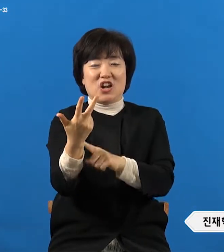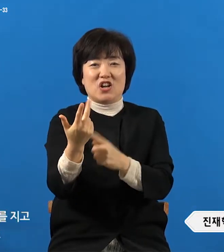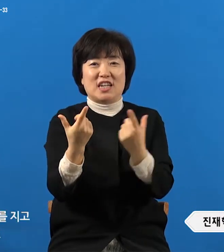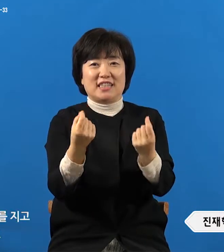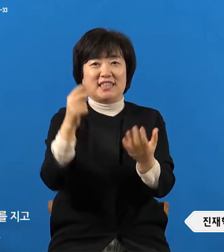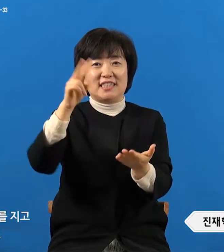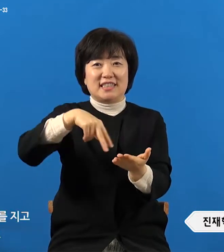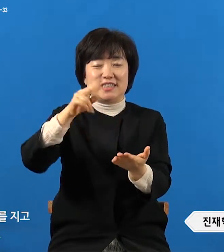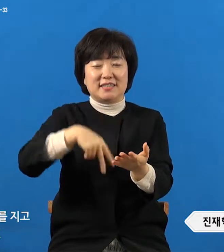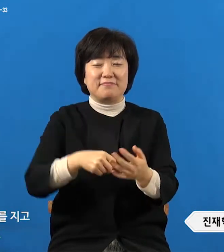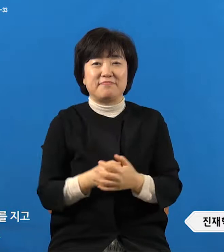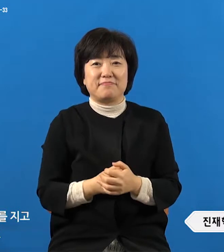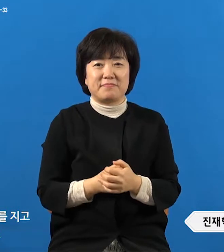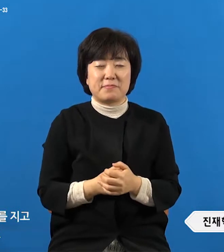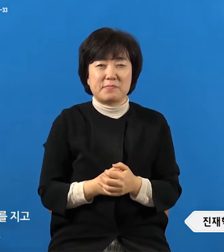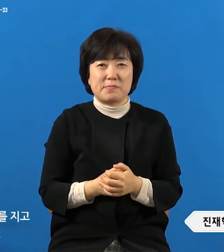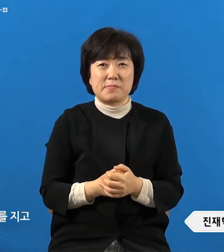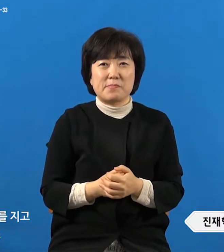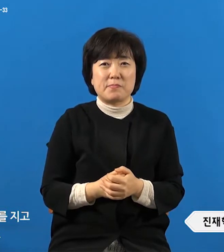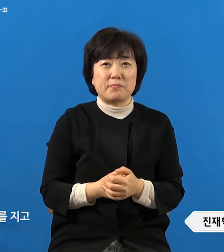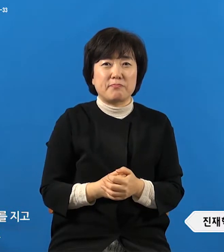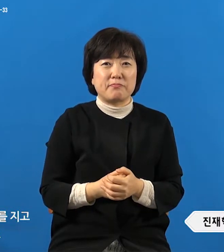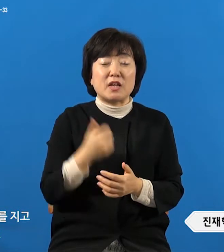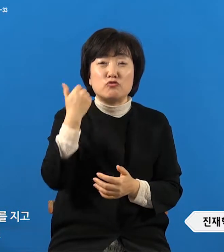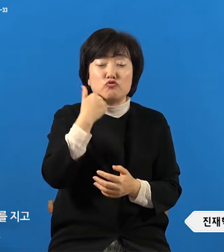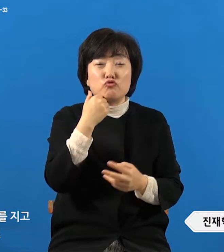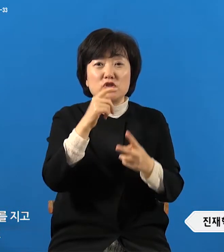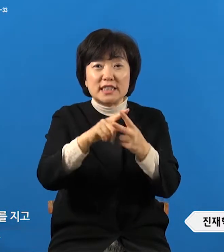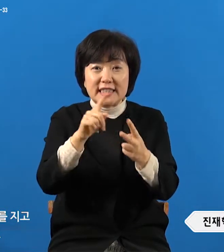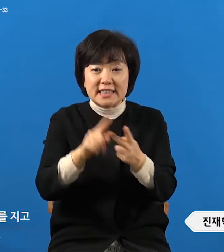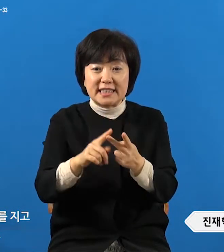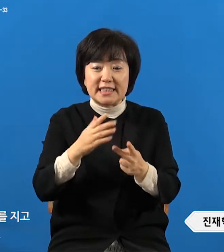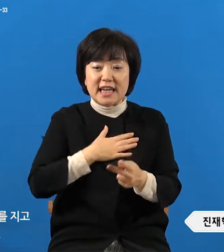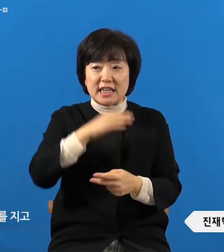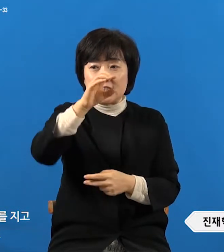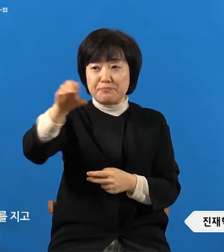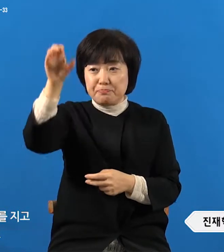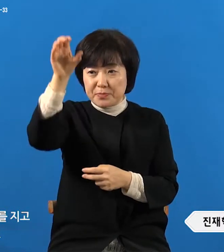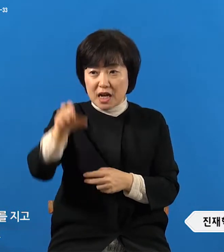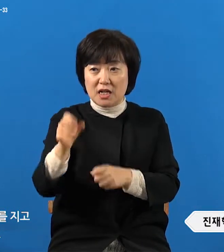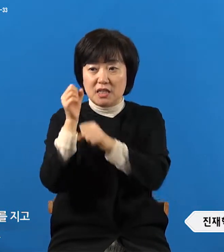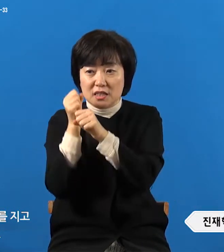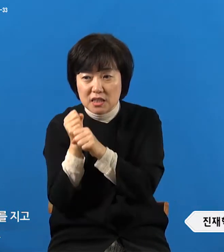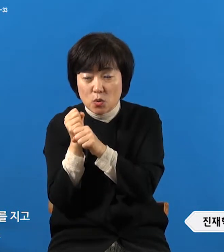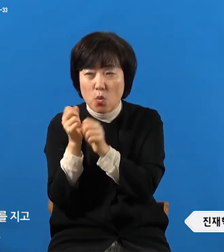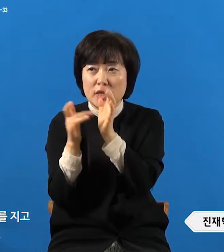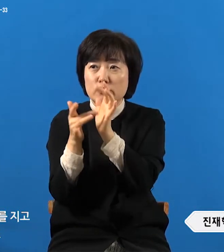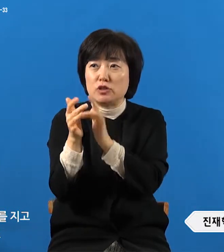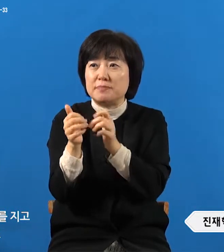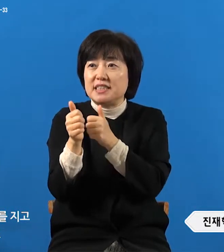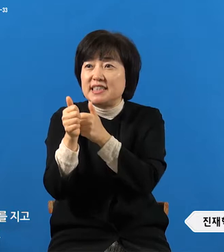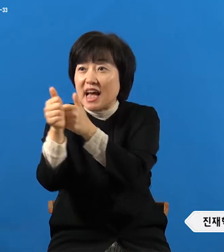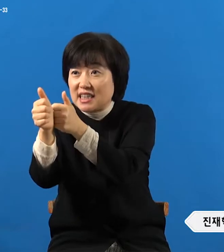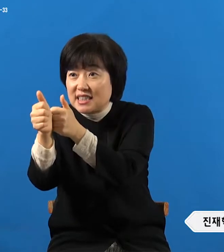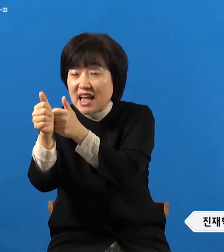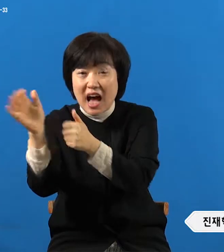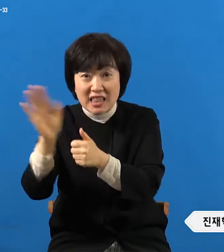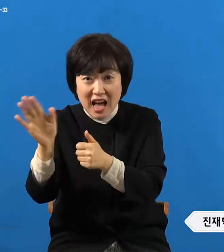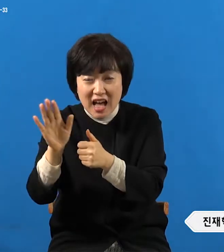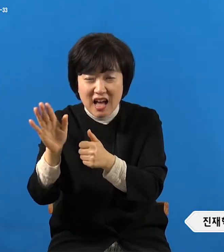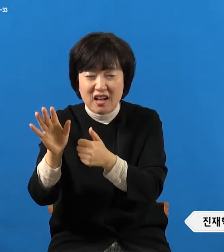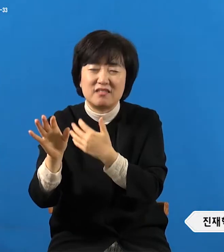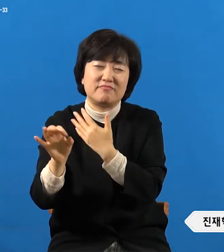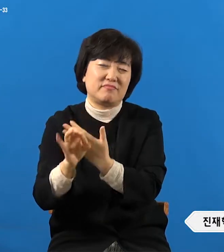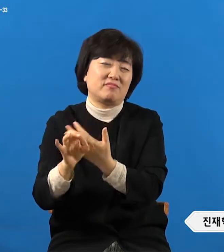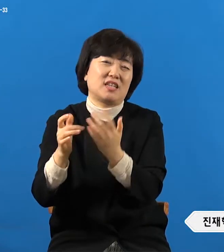같이 봉독하겠습니다. 시작. 누구든지 자기 십자가를 지고 나를 따르지도 않는 자도